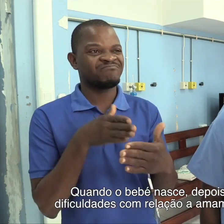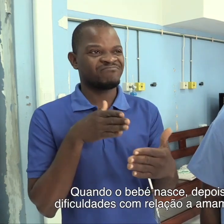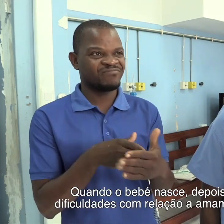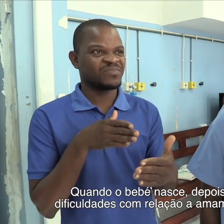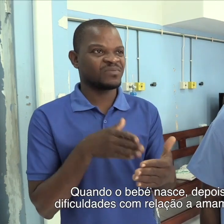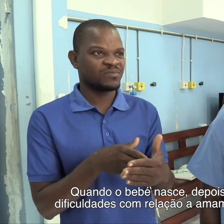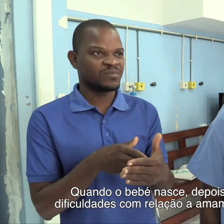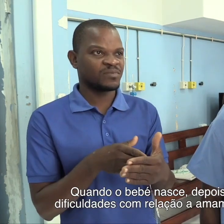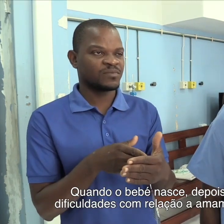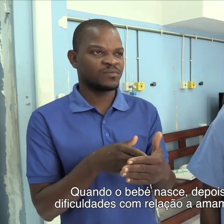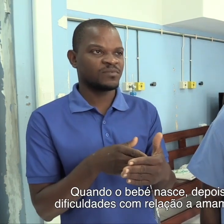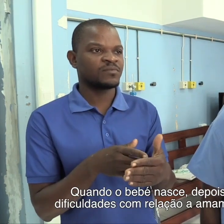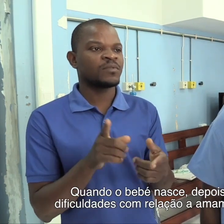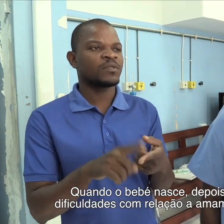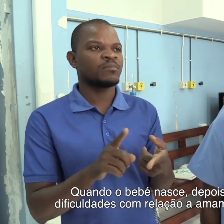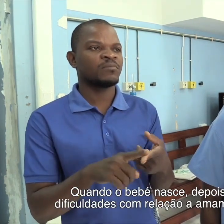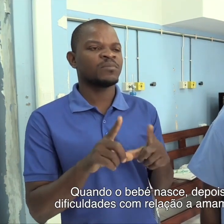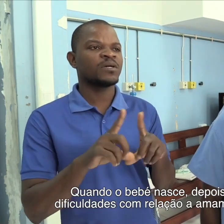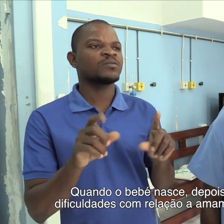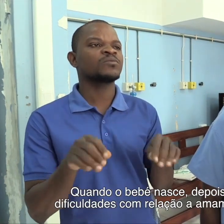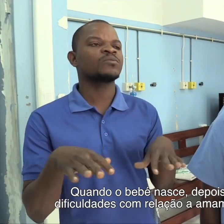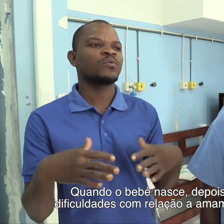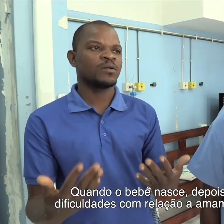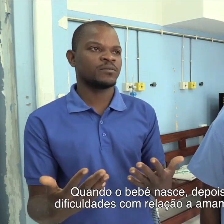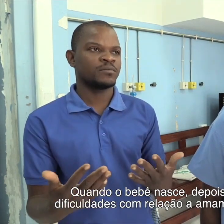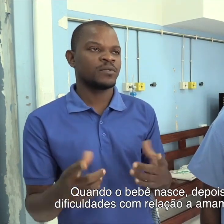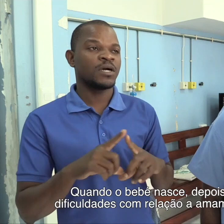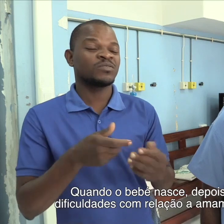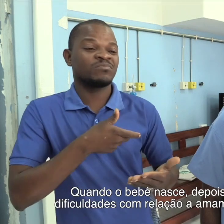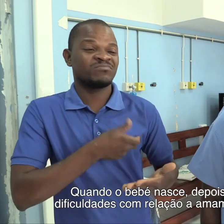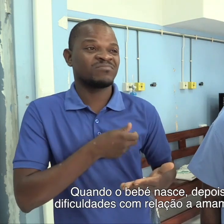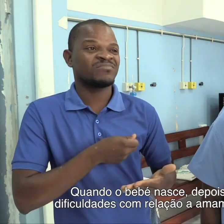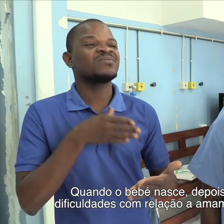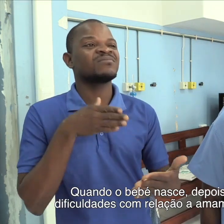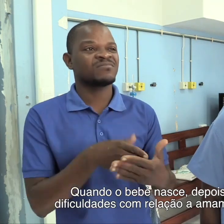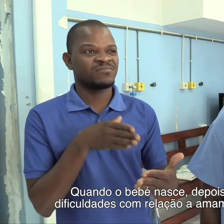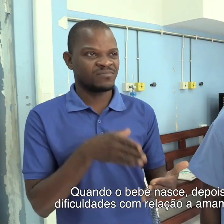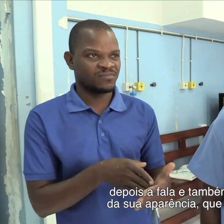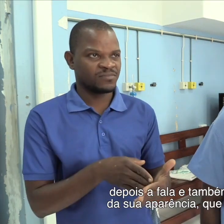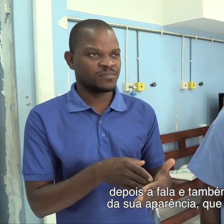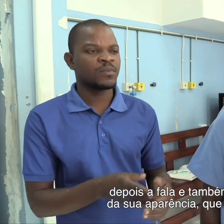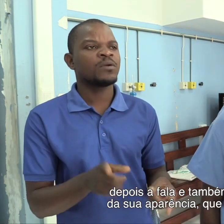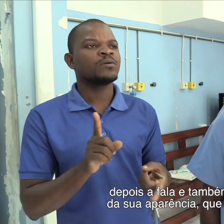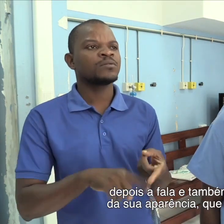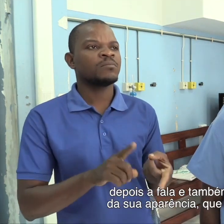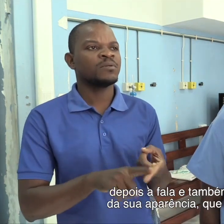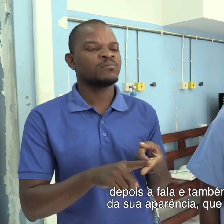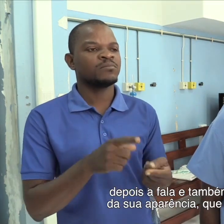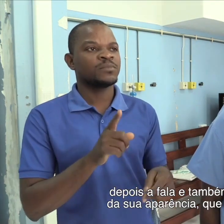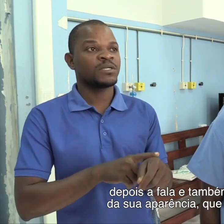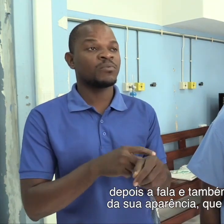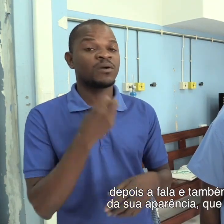com relação à amamentação, por exemplo. Depois já fala